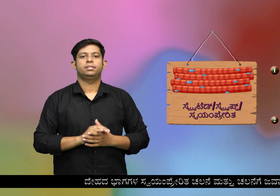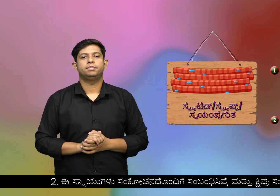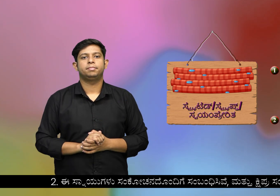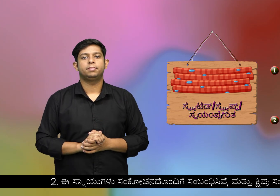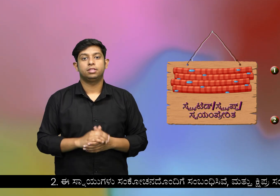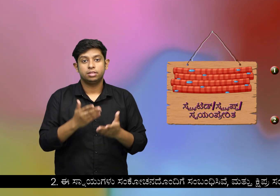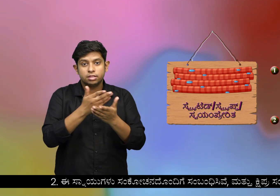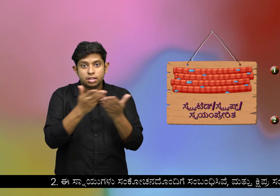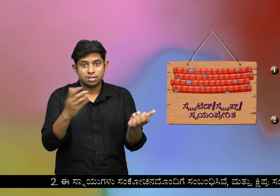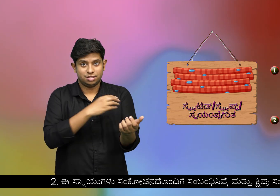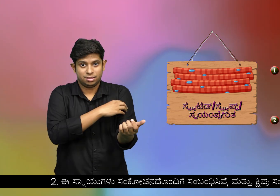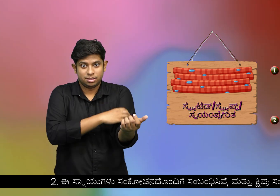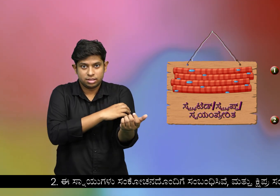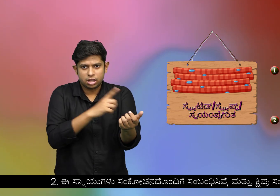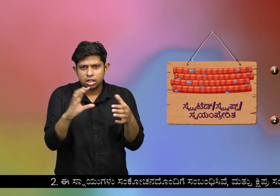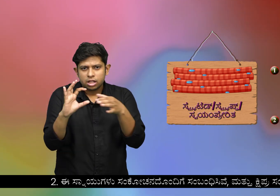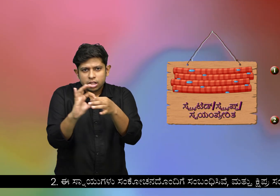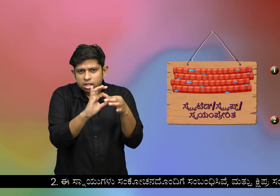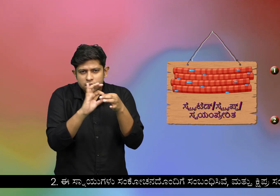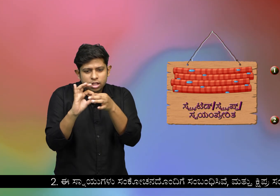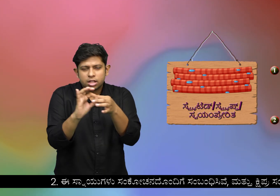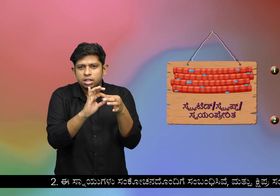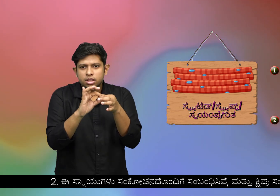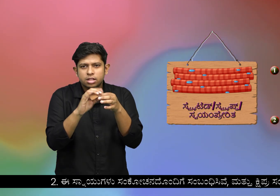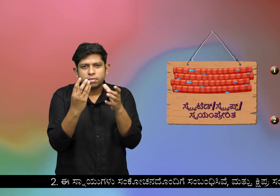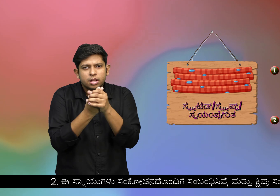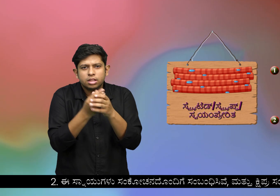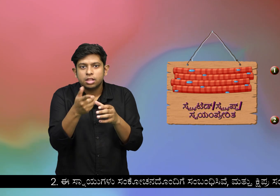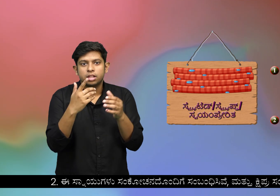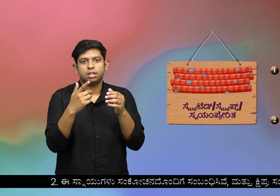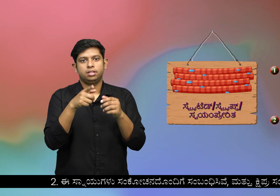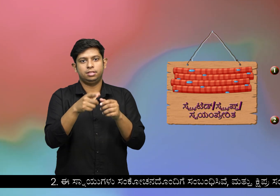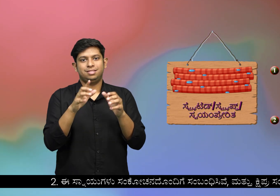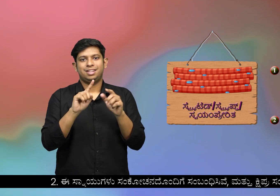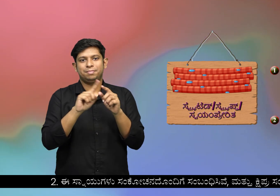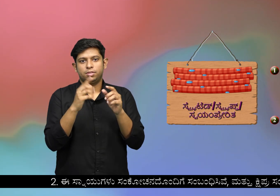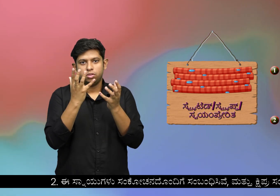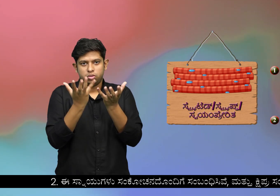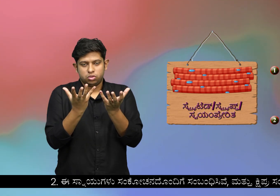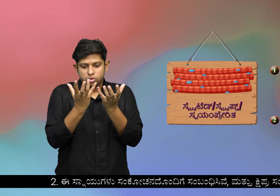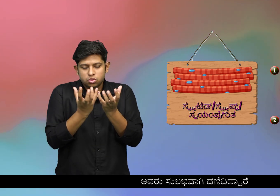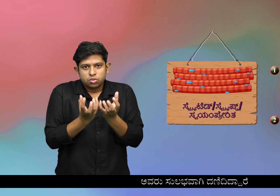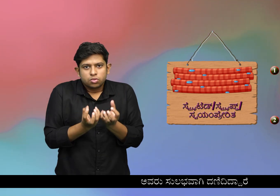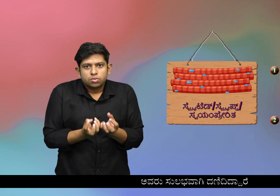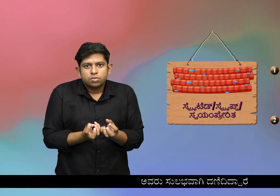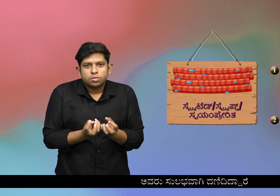ಈ ಸ್ನಾಯುಗಳು ಸಂಕೋಚನದೊಂದಿಗೆ ಸಂಬಂಧಿಸಿವೆ ಮತ್ತು ಕ್ರಿಪ್ಟ ಸಂಕೋಚನದಿಂದಾಗಿ ಅವರು